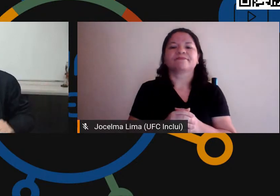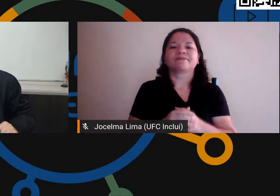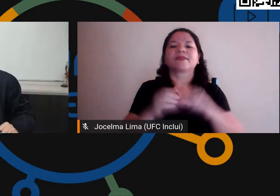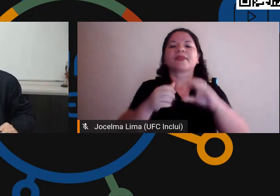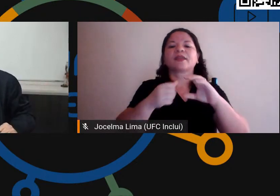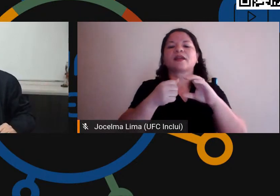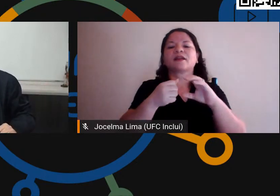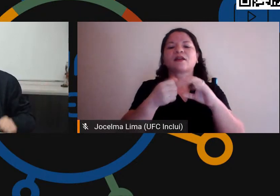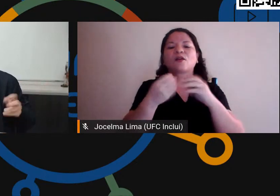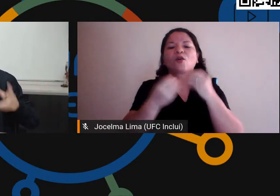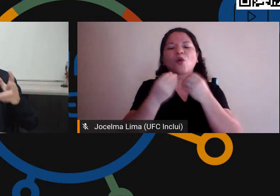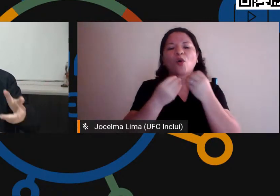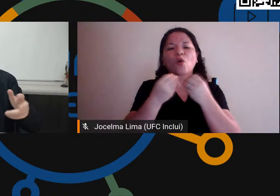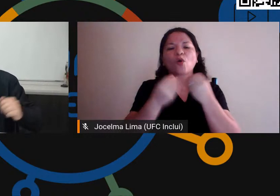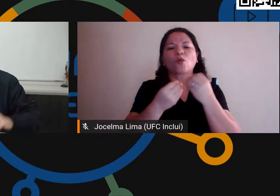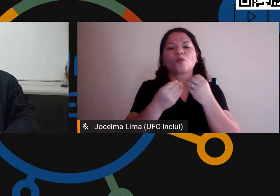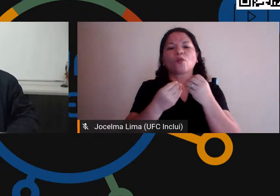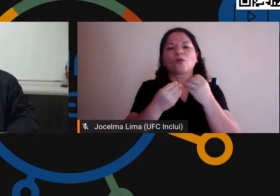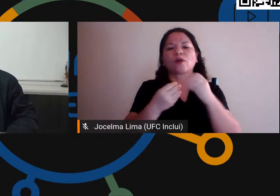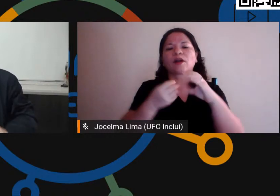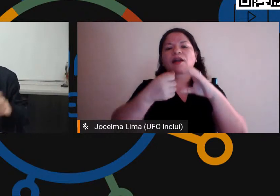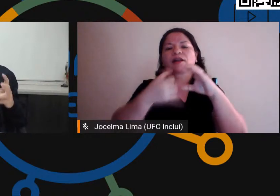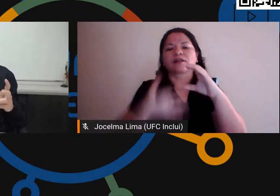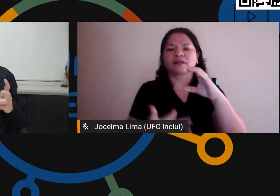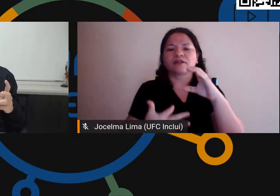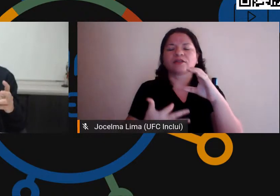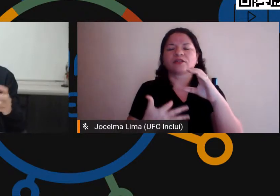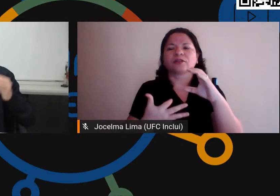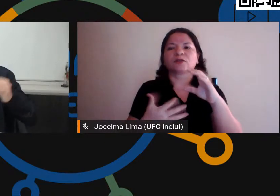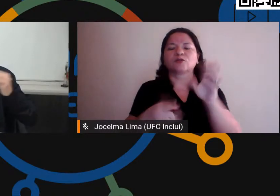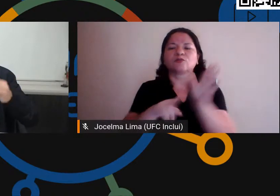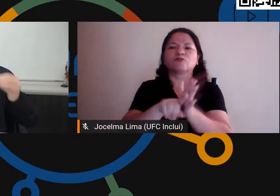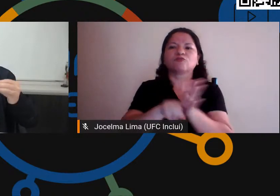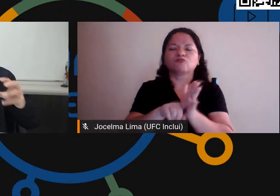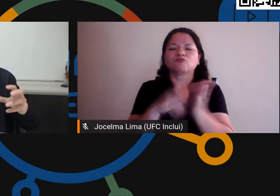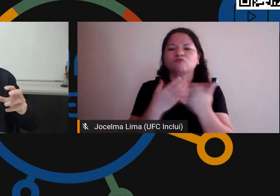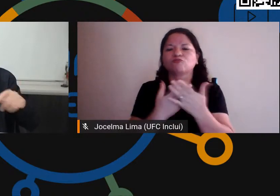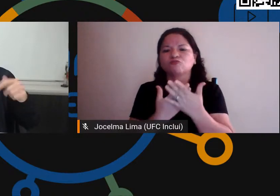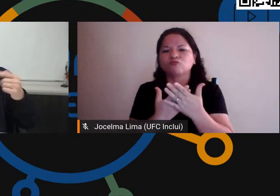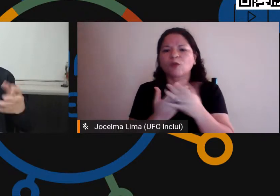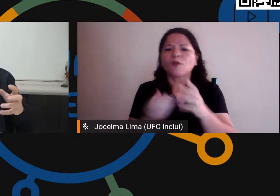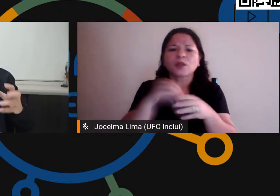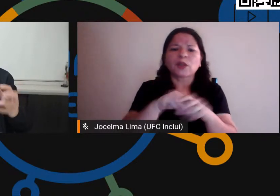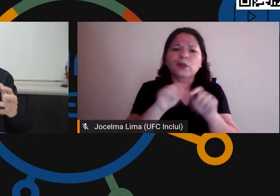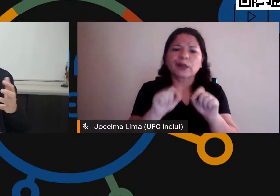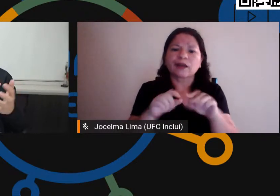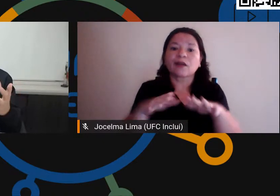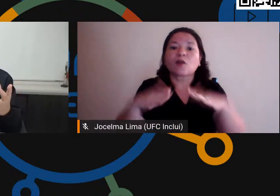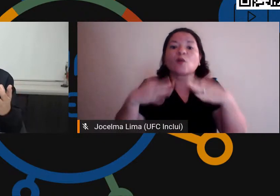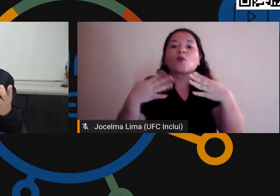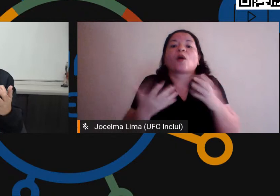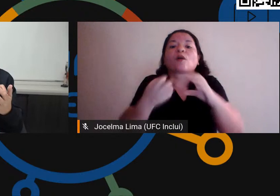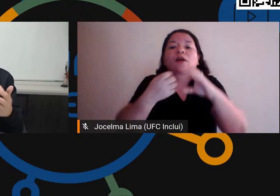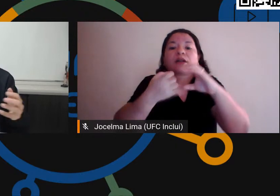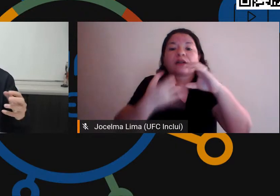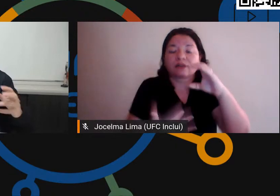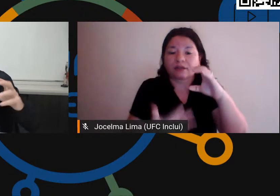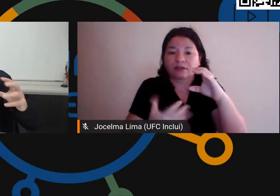do meu estudo. O que eu ponho lá dentro? Você tem que olhar que características daquele sujeito são